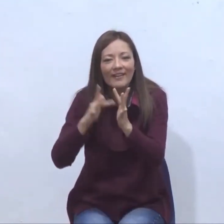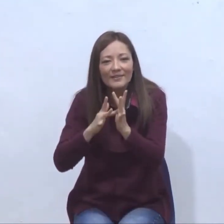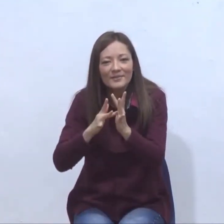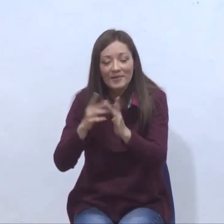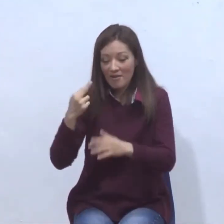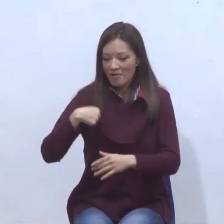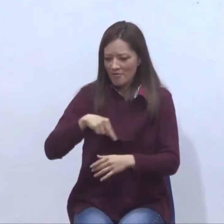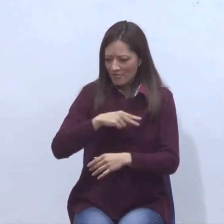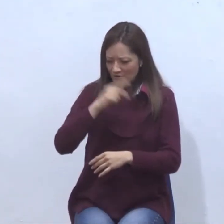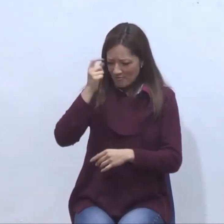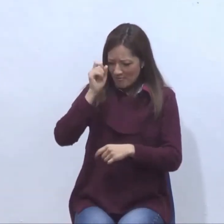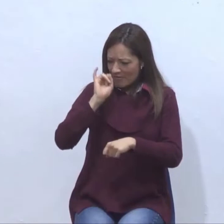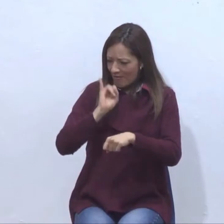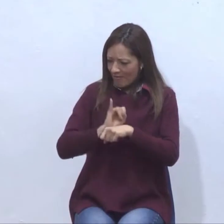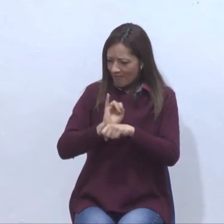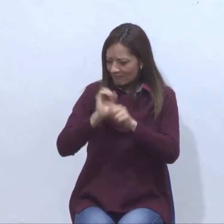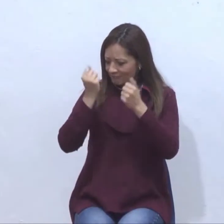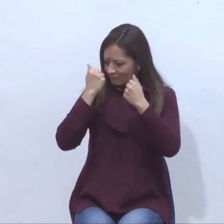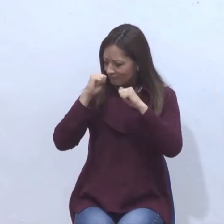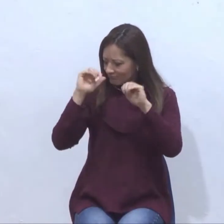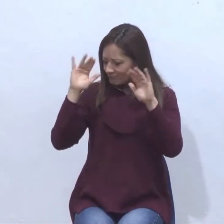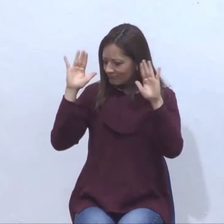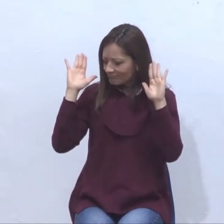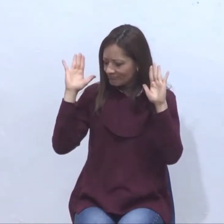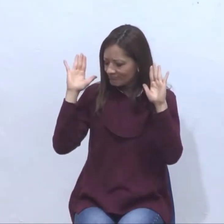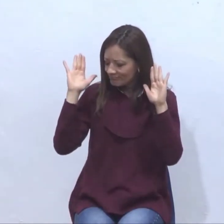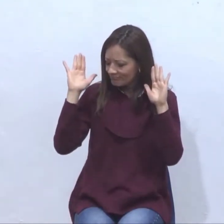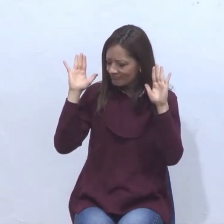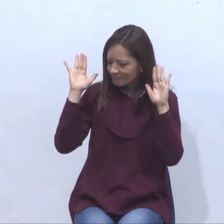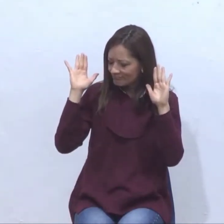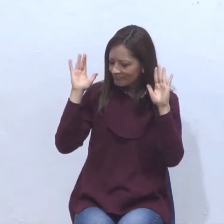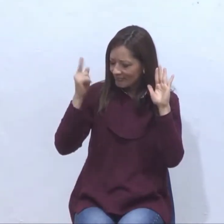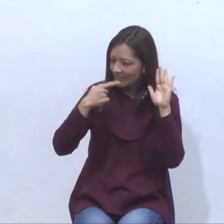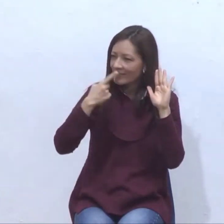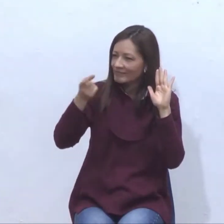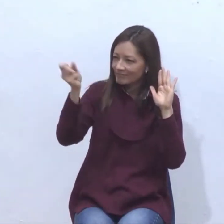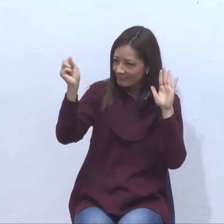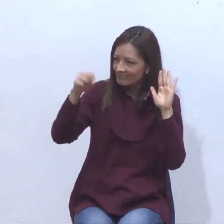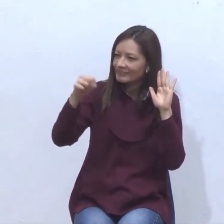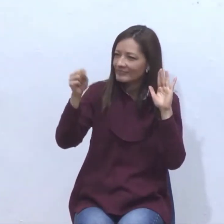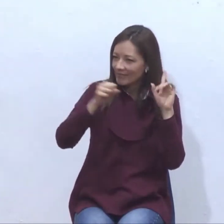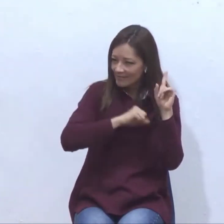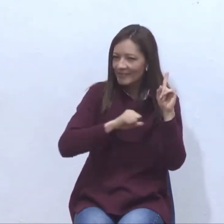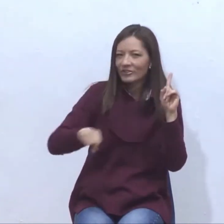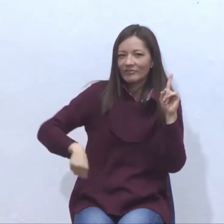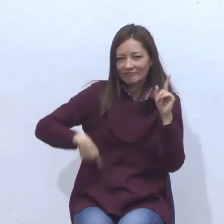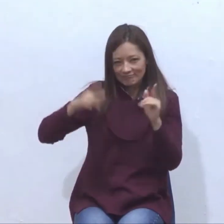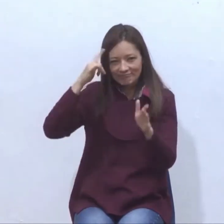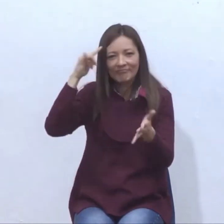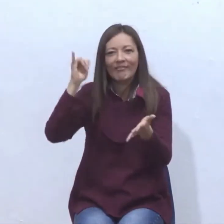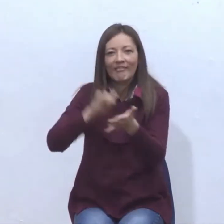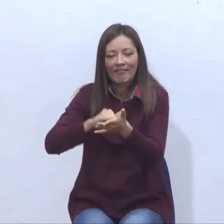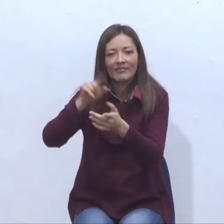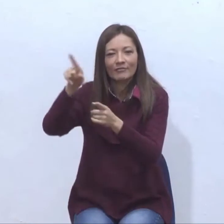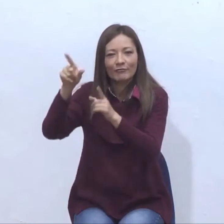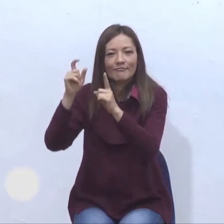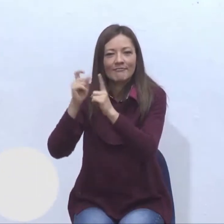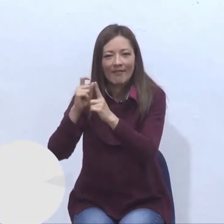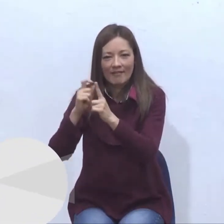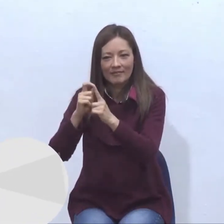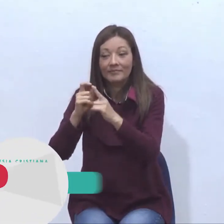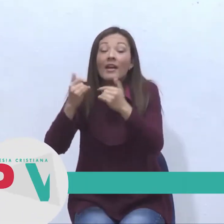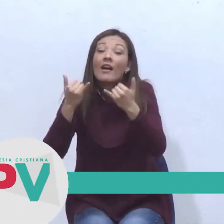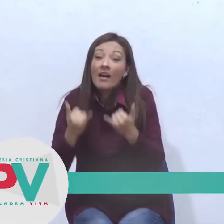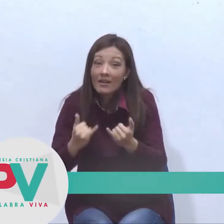nosotros como iglesia rendirnos ante Él y decir: sí, Señor, creemos en tu palabra. Ahora le pido a